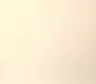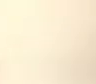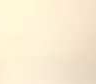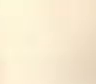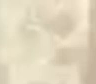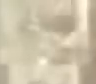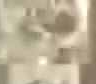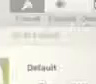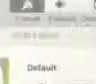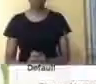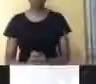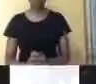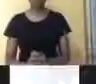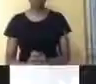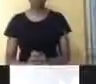conocer.